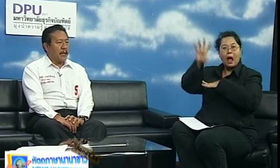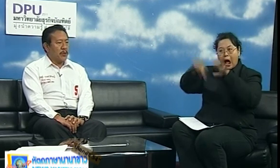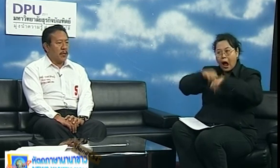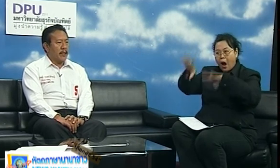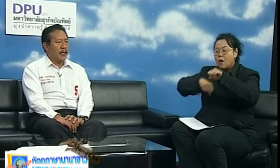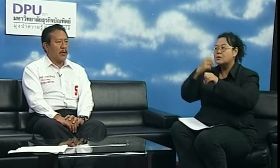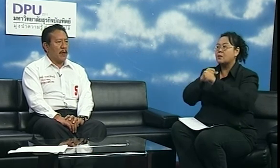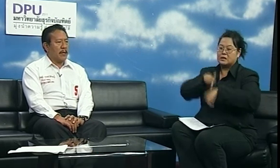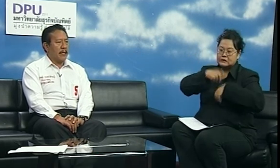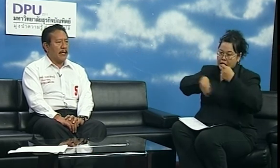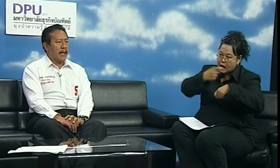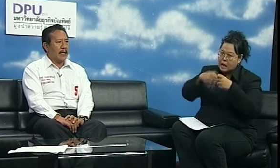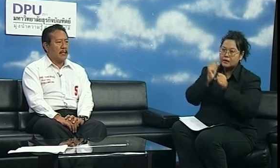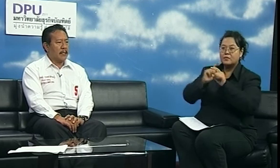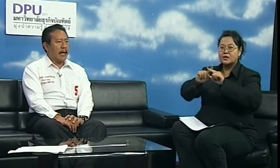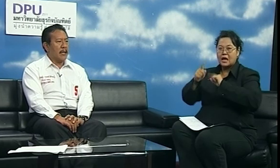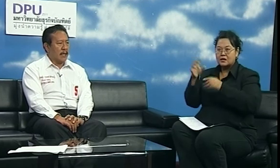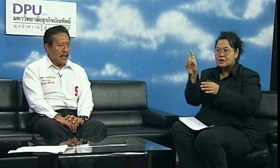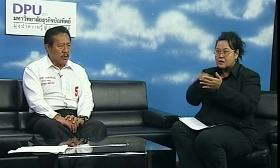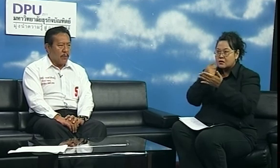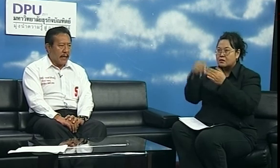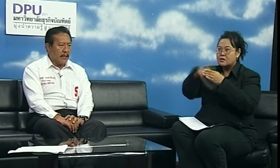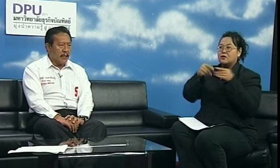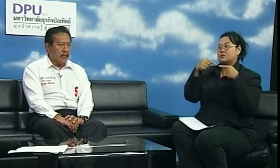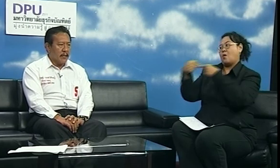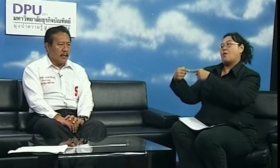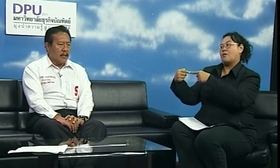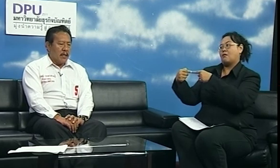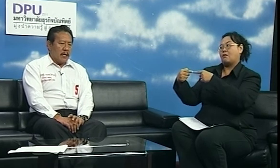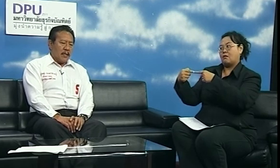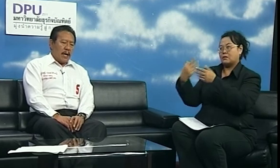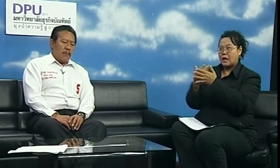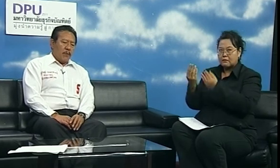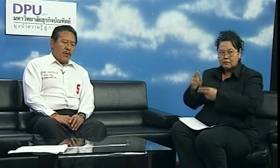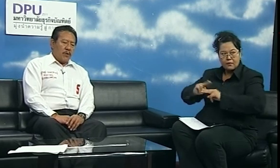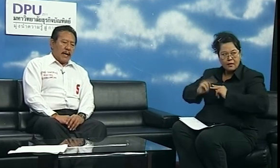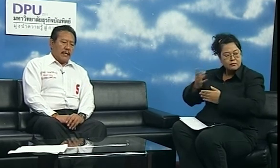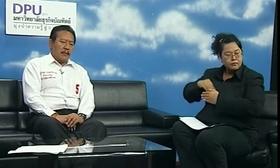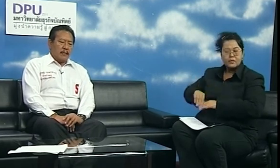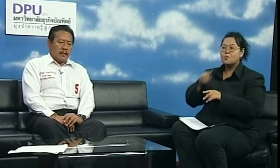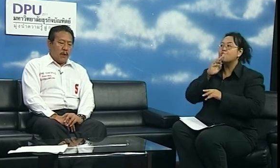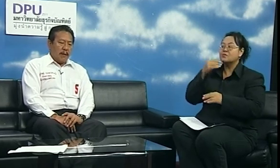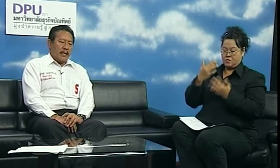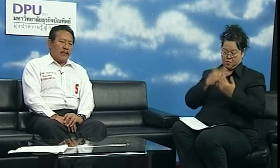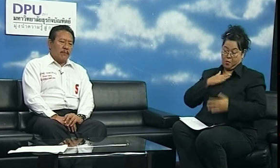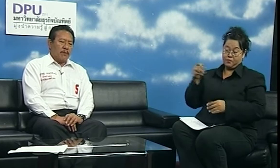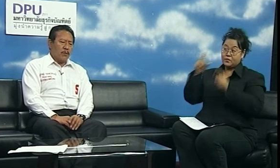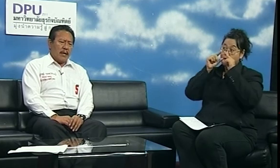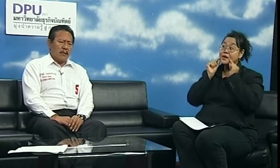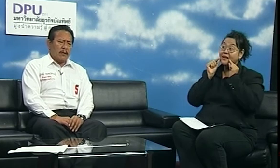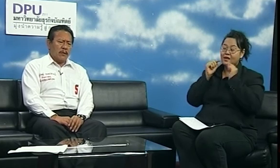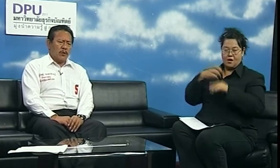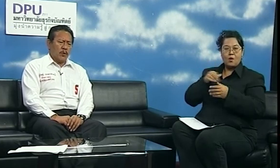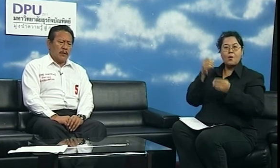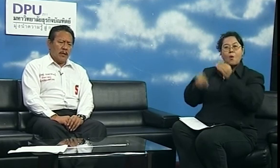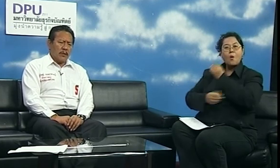ับจ่ายใช้สอย้วกเอามาใช้ในการเลือกตั้งครั้งต่ไปถ้าผมมีโอกาสเข้ไป ผมคิด